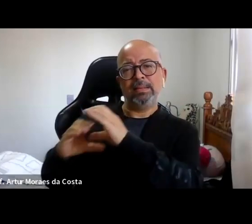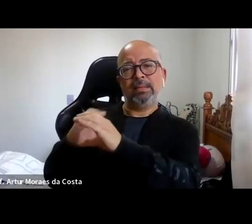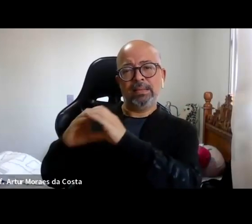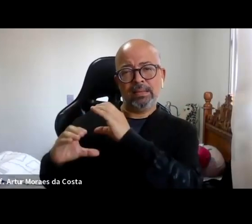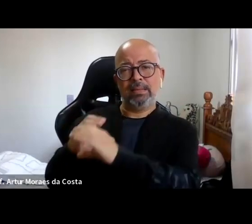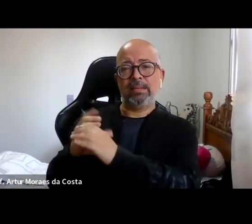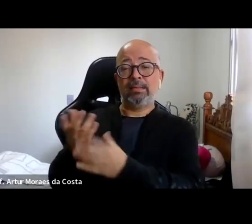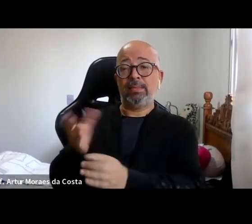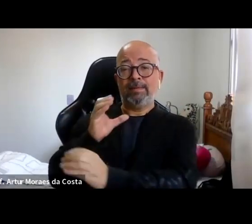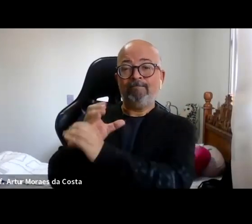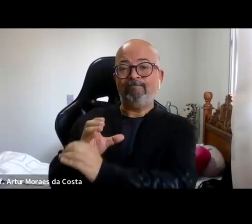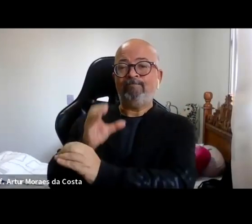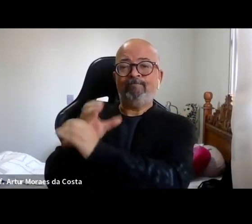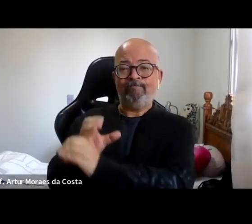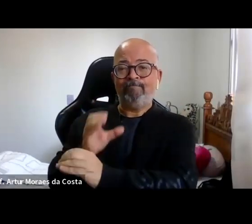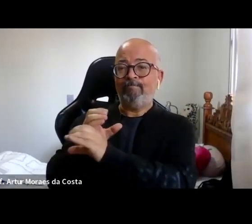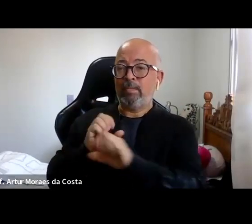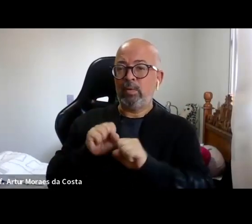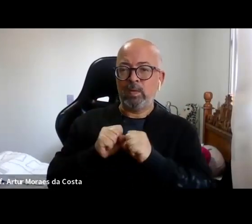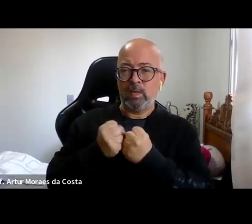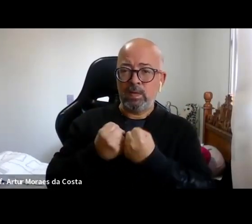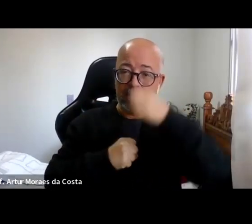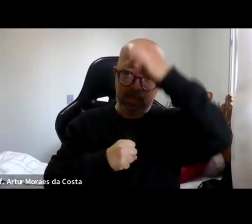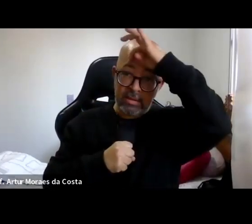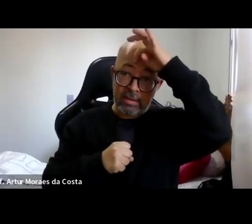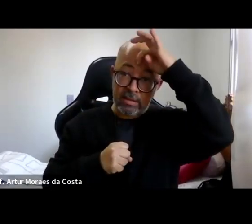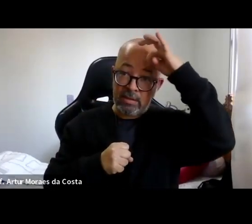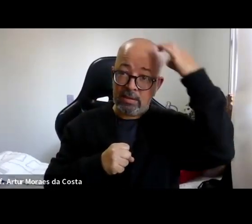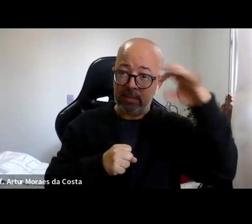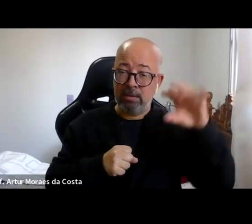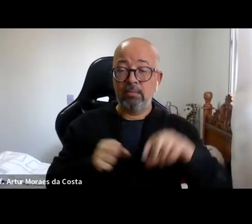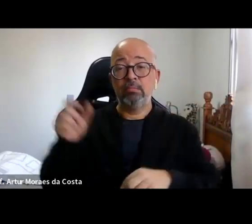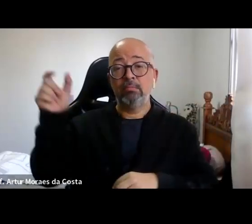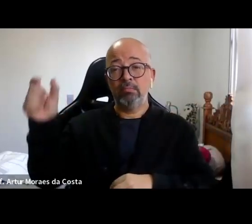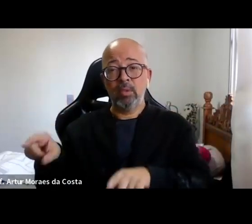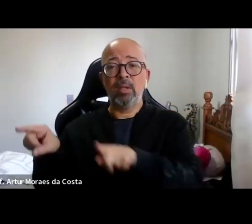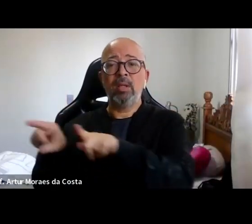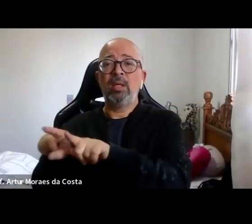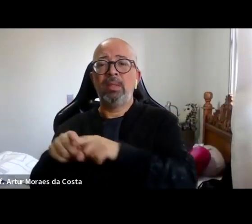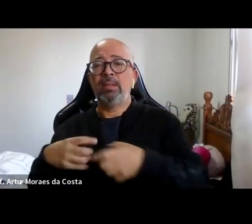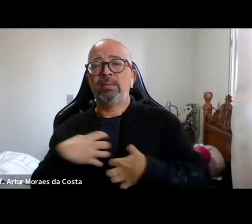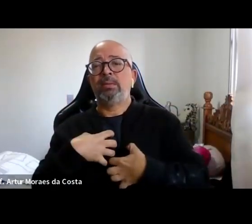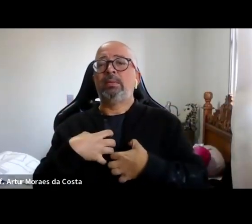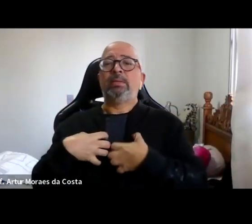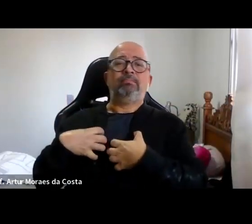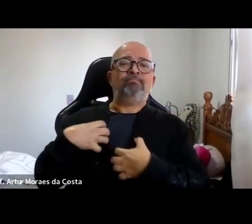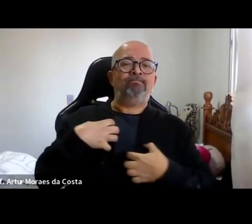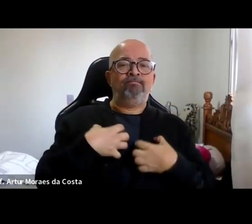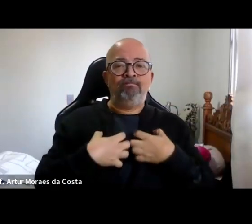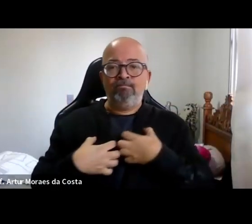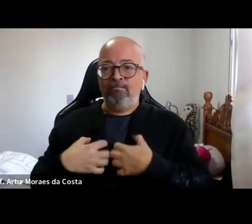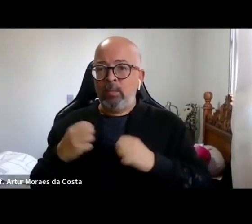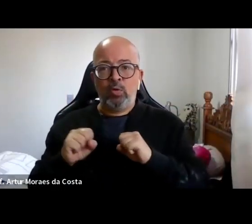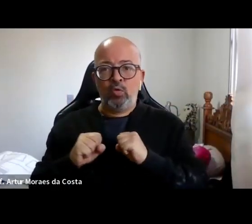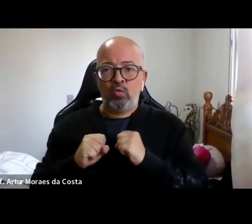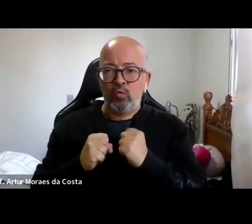comprensión no sé si eso contesta a a las preguntas ella también